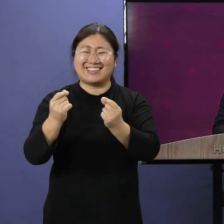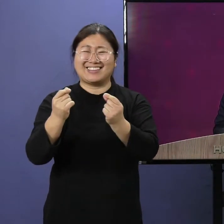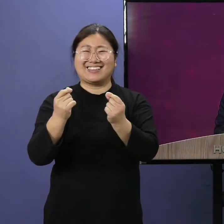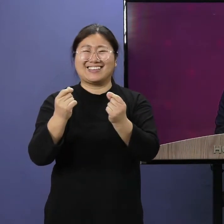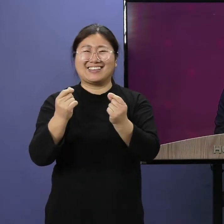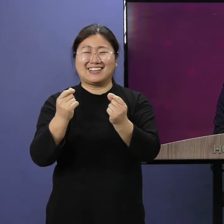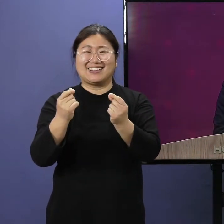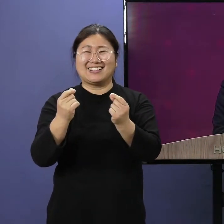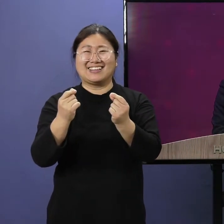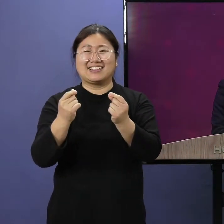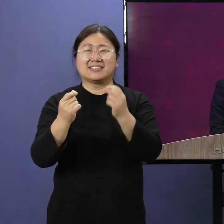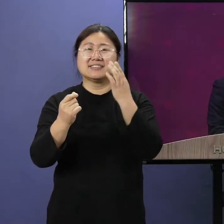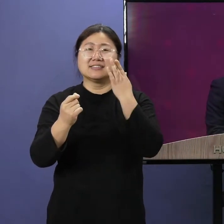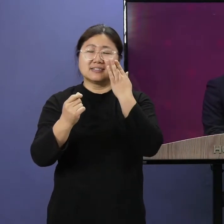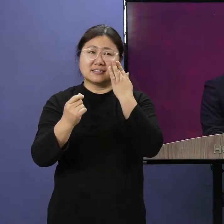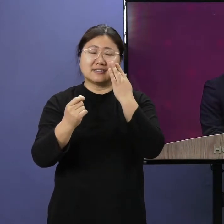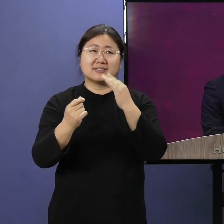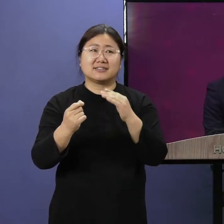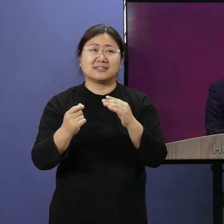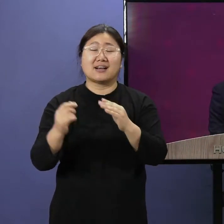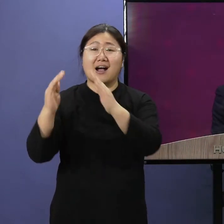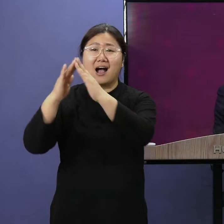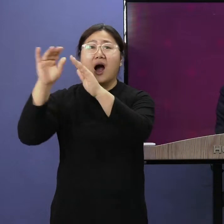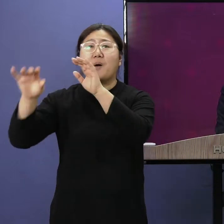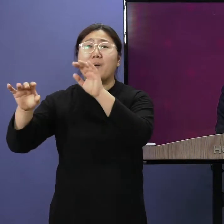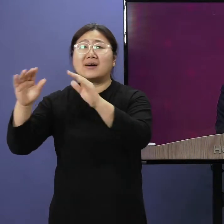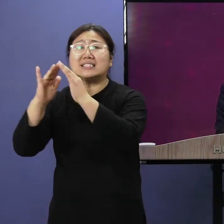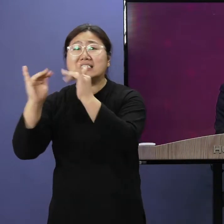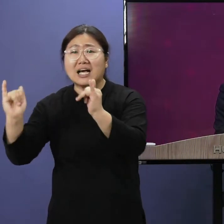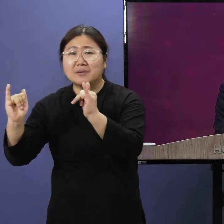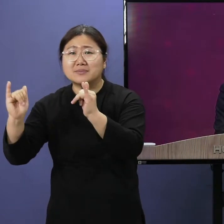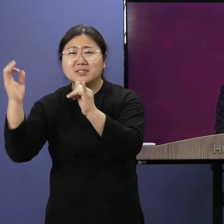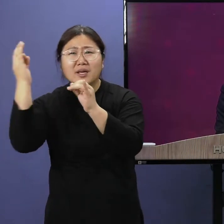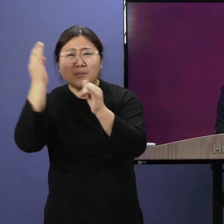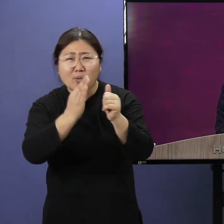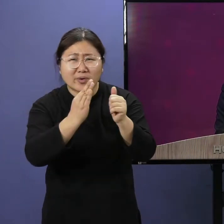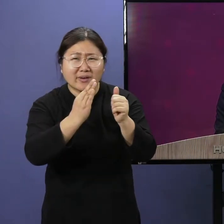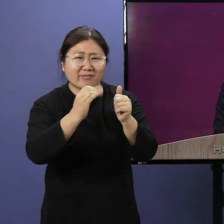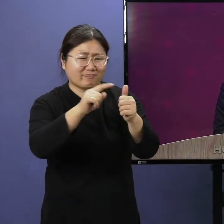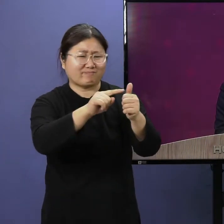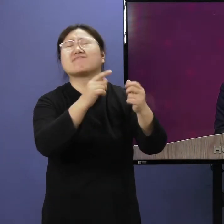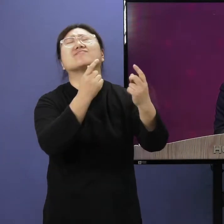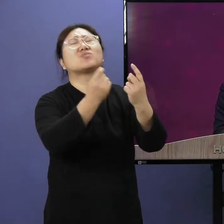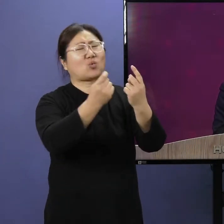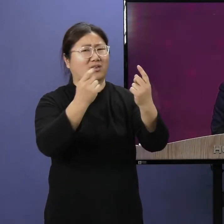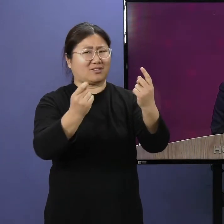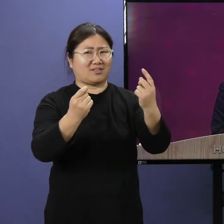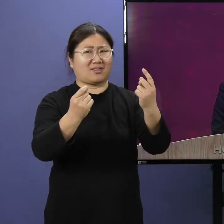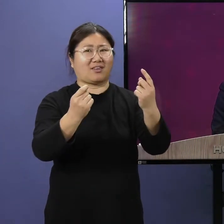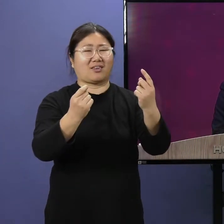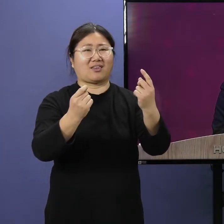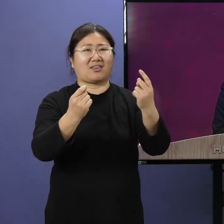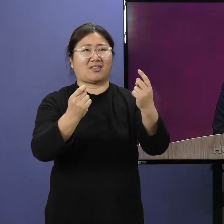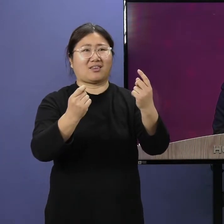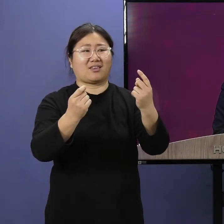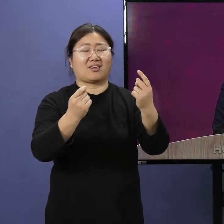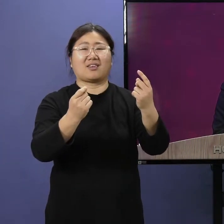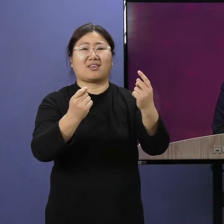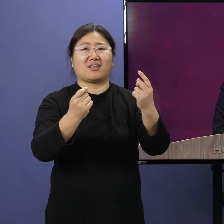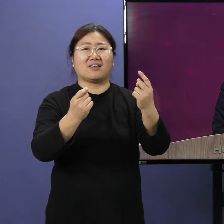보기에. 마을 사람들 눈에 먼저 띄거나 그 손에 붙잡히면 멱살부터 잡힐 상황입니다.